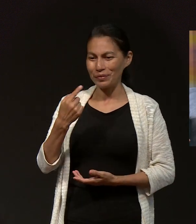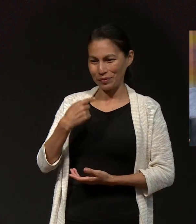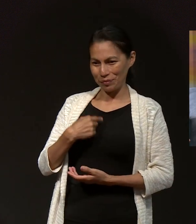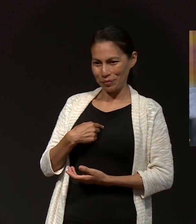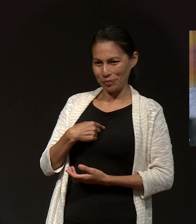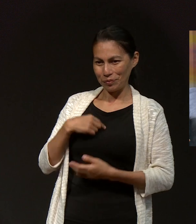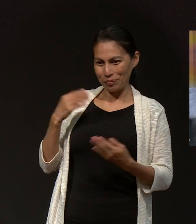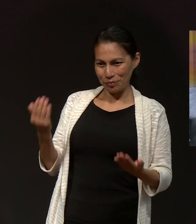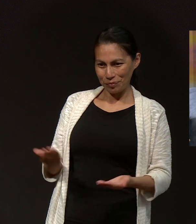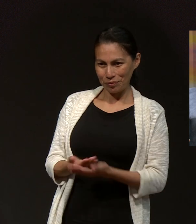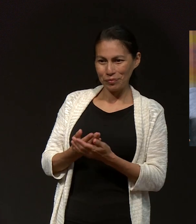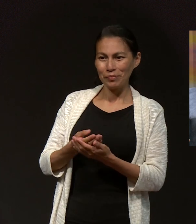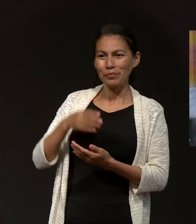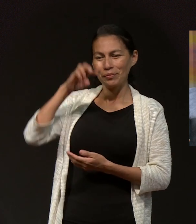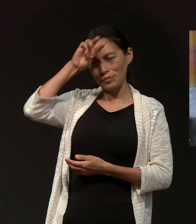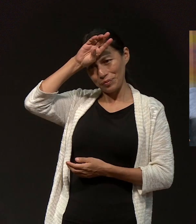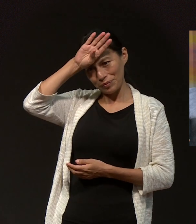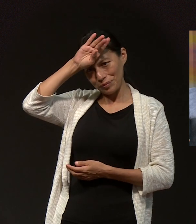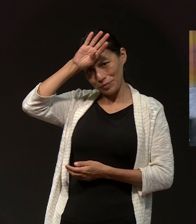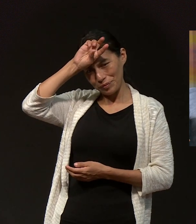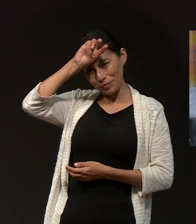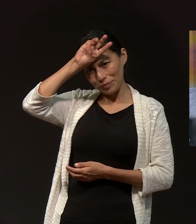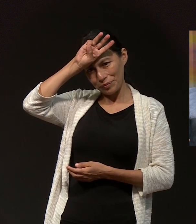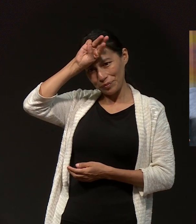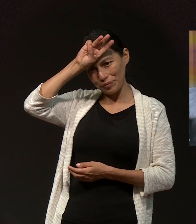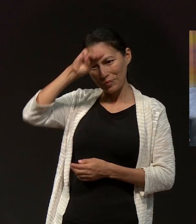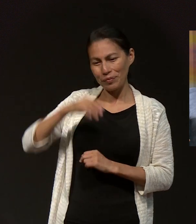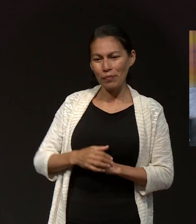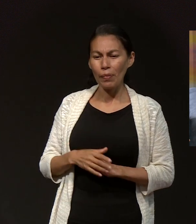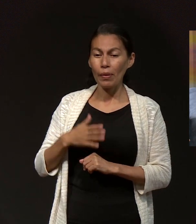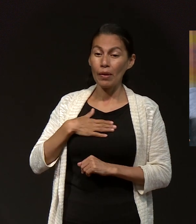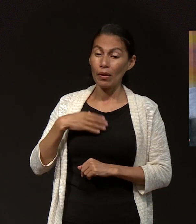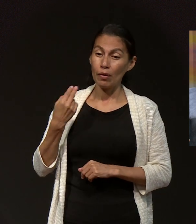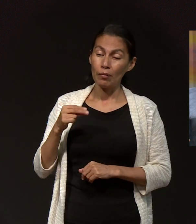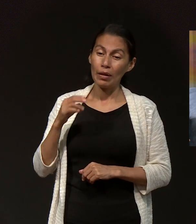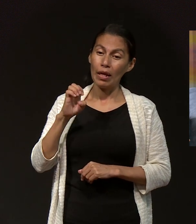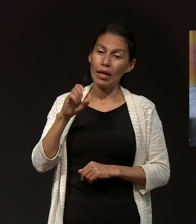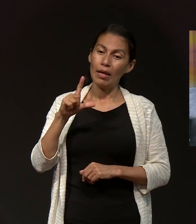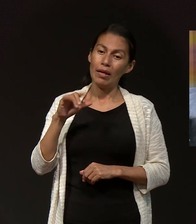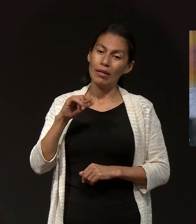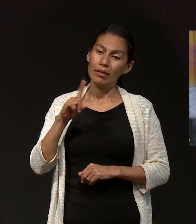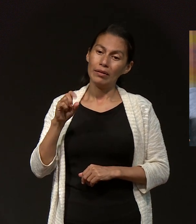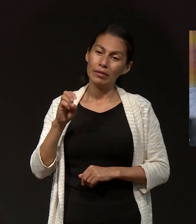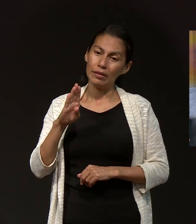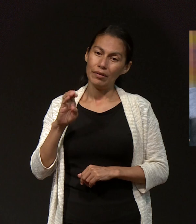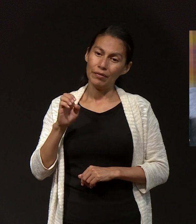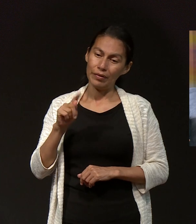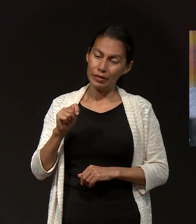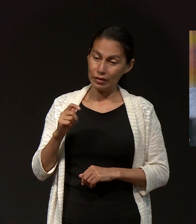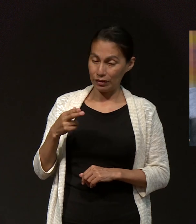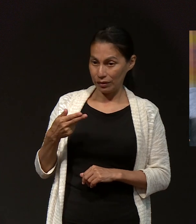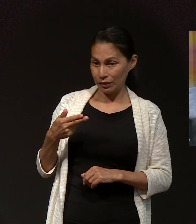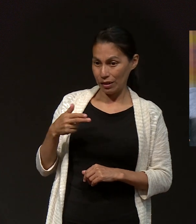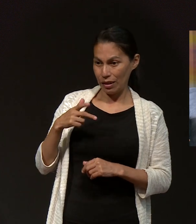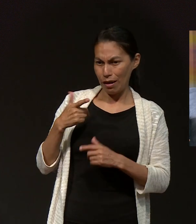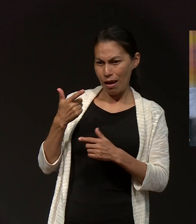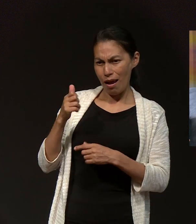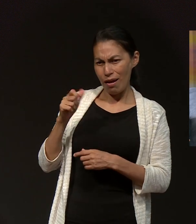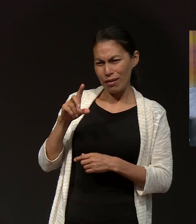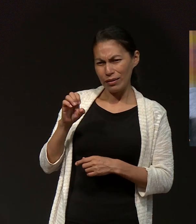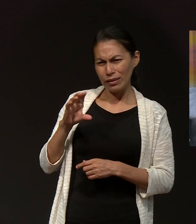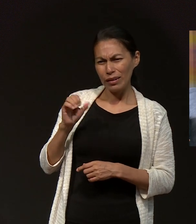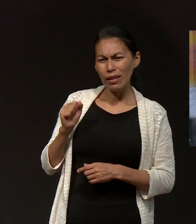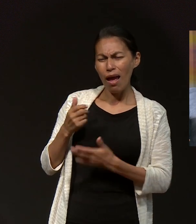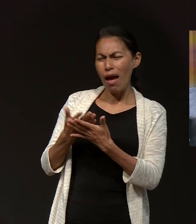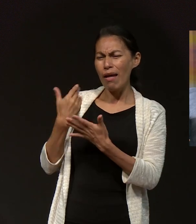soy de Monterrey. Mi nombre es Elizabeth García. Nos casamos en 2010 y soy ingeniero en seguridad